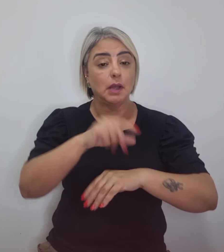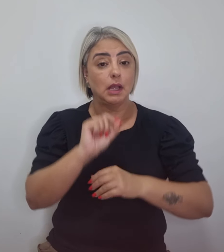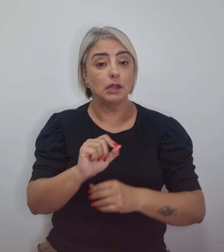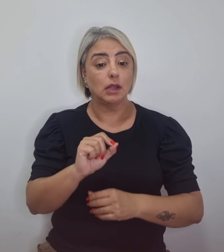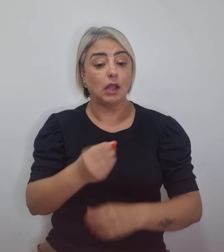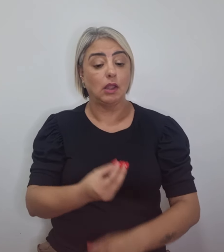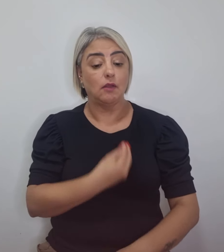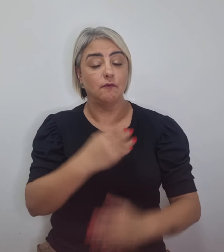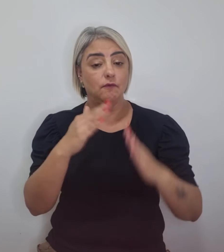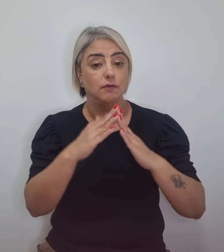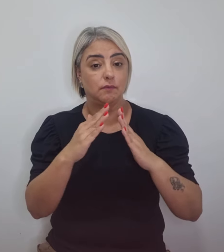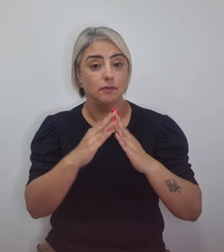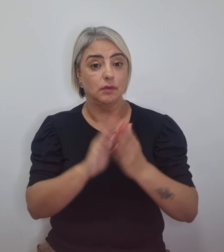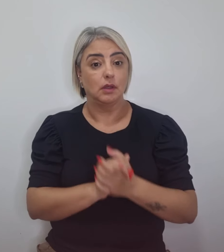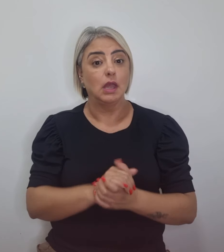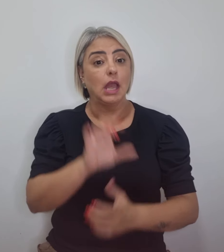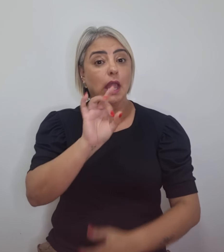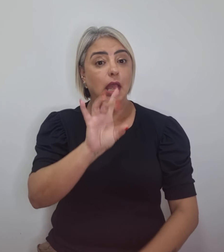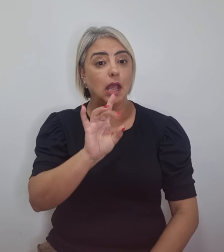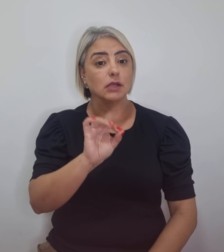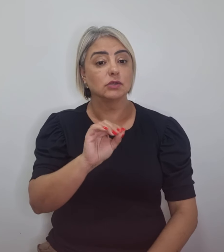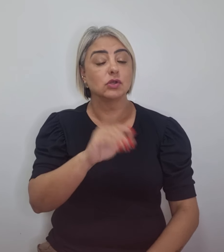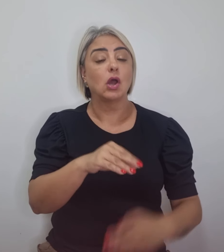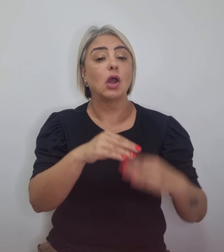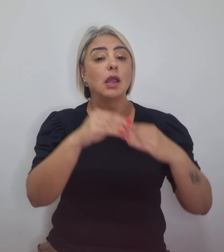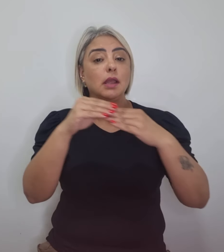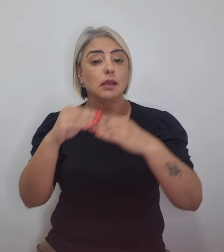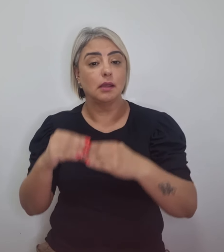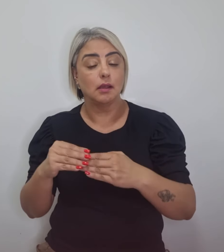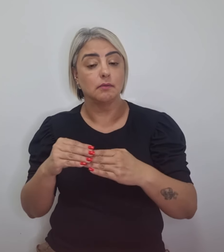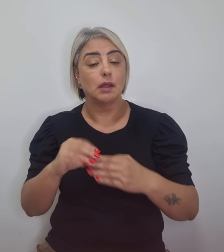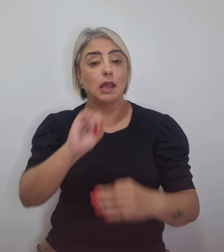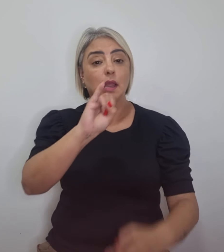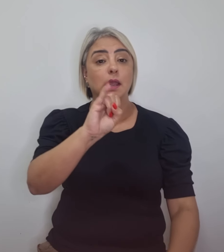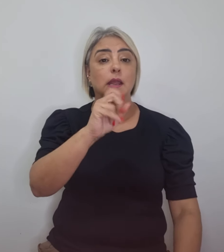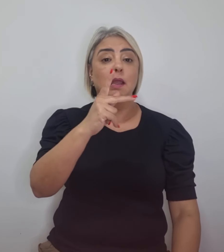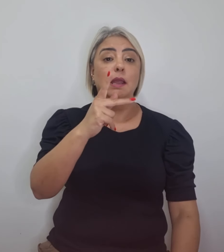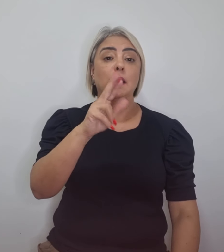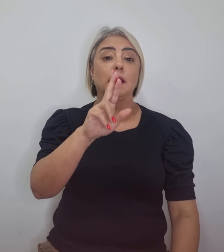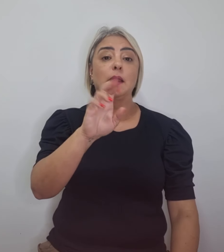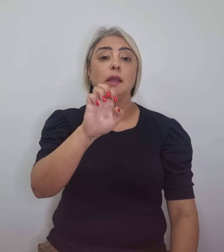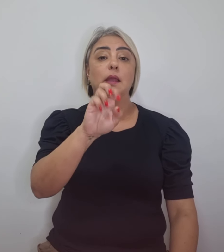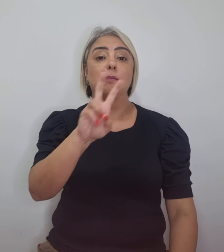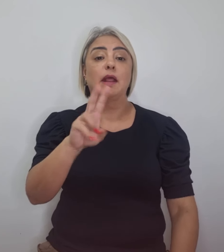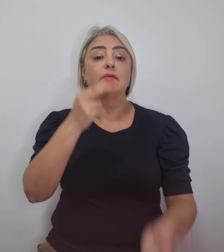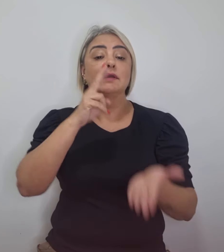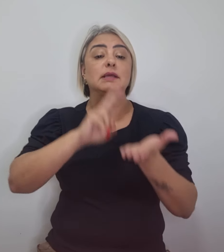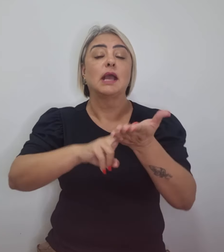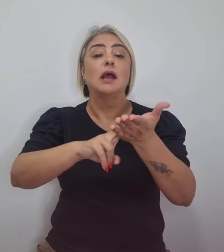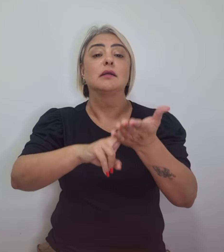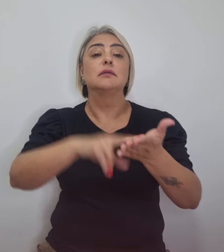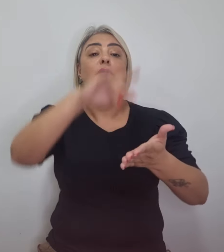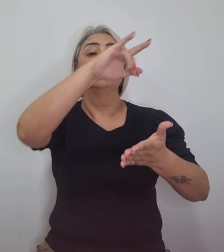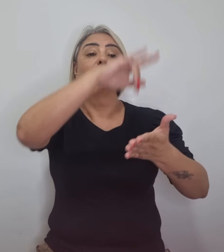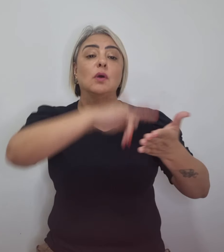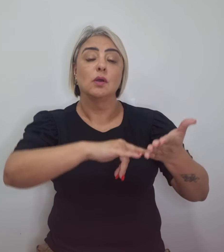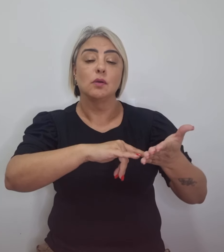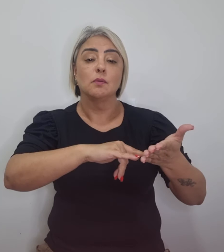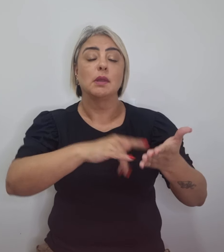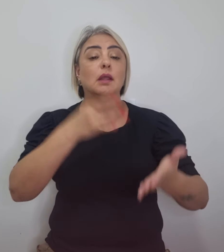reside. Basta encaminhar ao IPREV correspondência com declaração de comparecimento